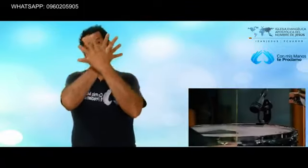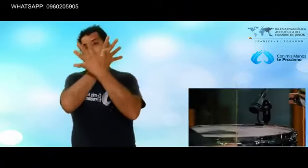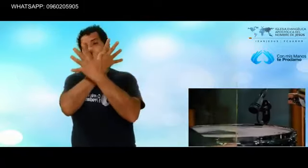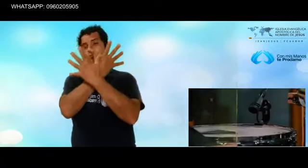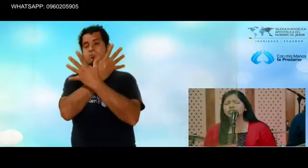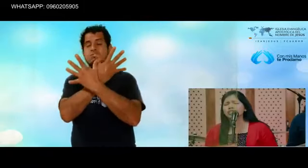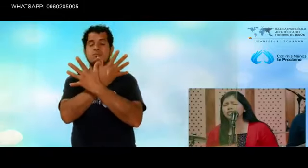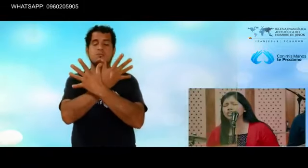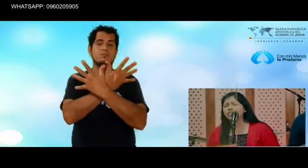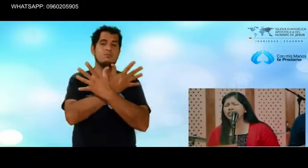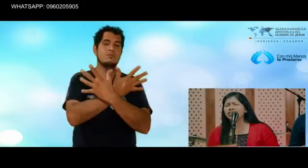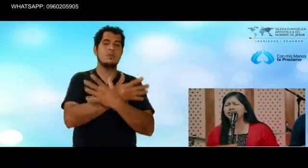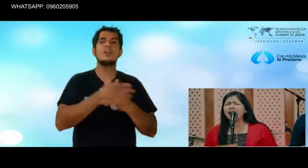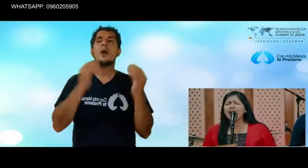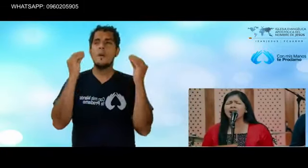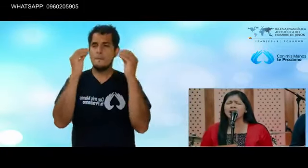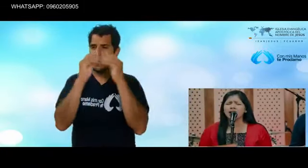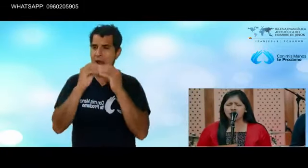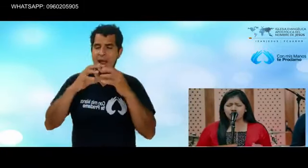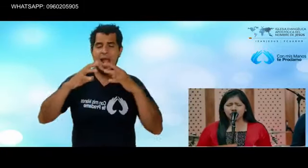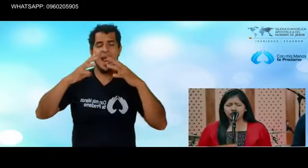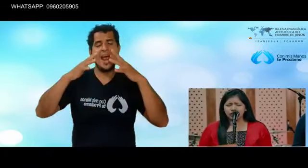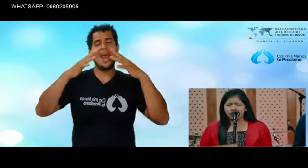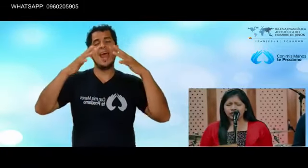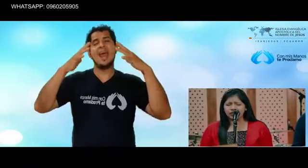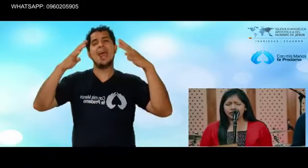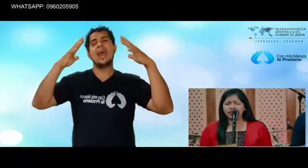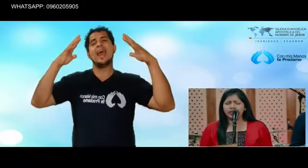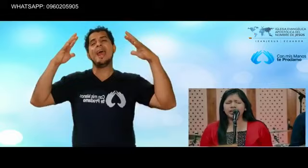Estoy confundida de tal